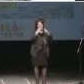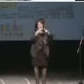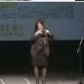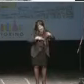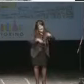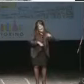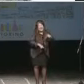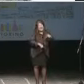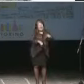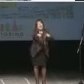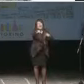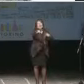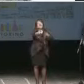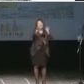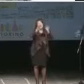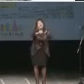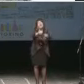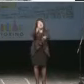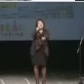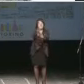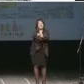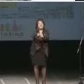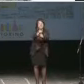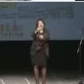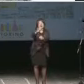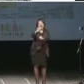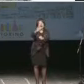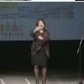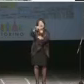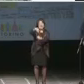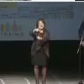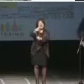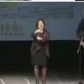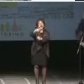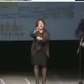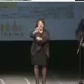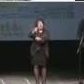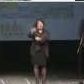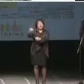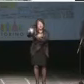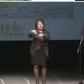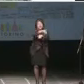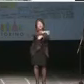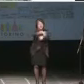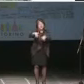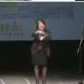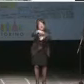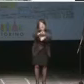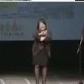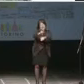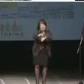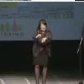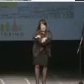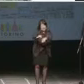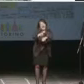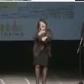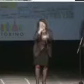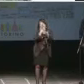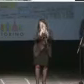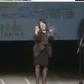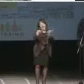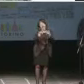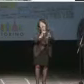la fermata Lingotto avete su Via Nizza chiaramente è l'ingresso